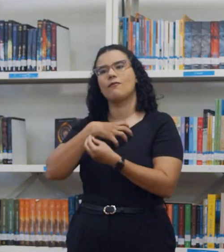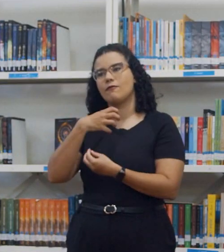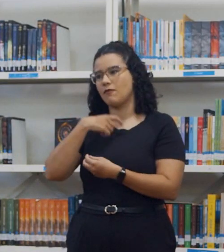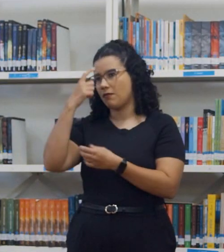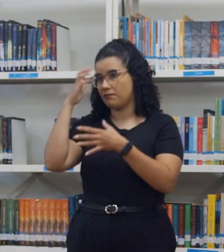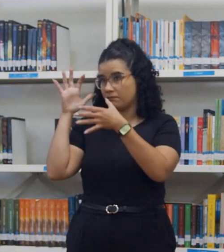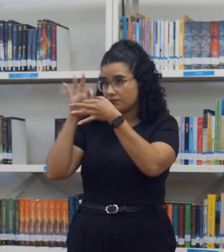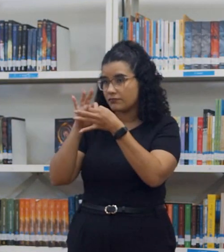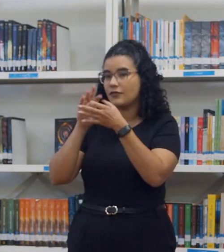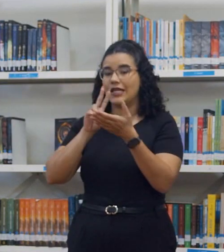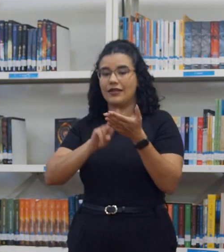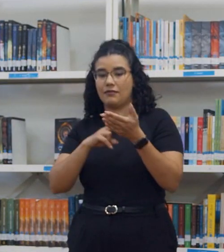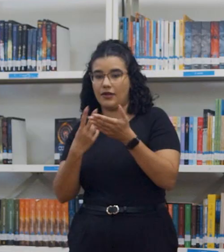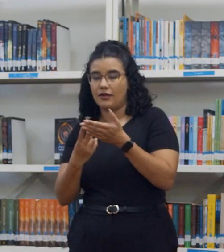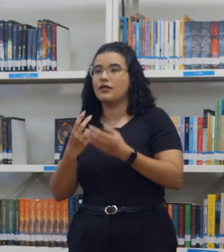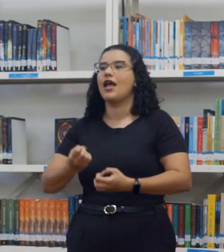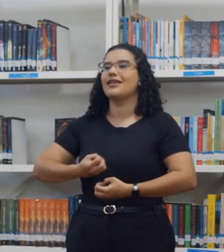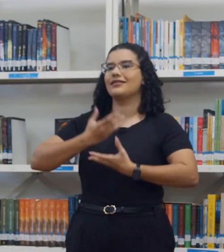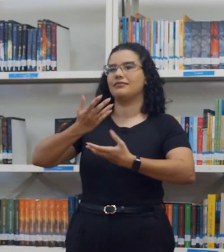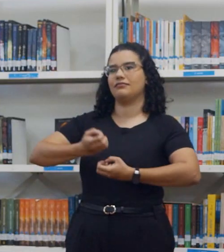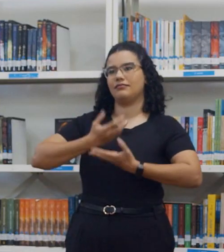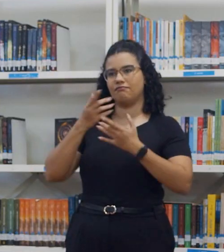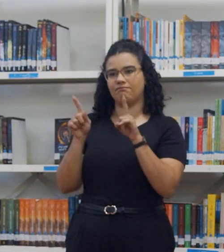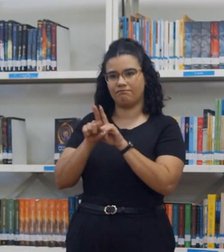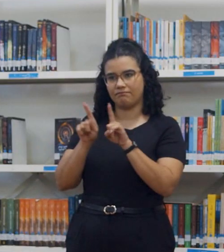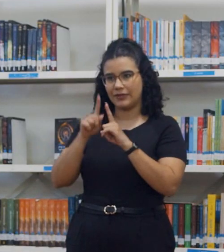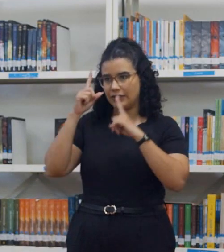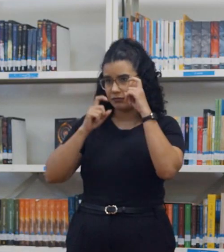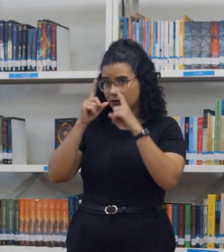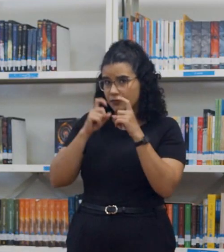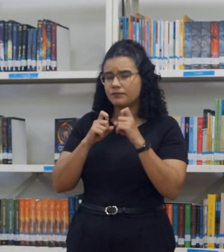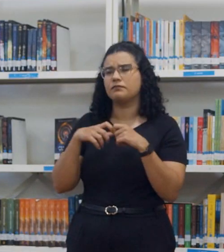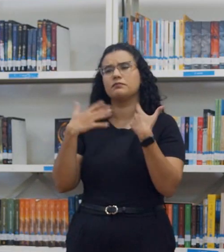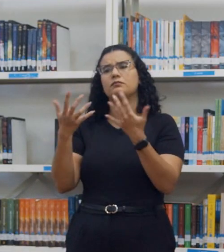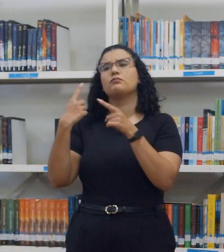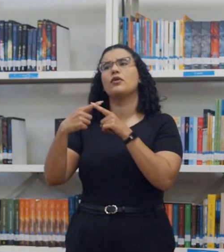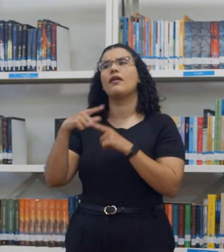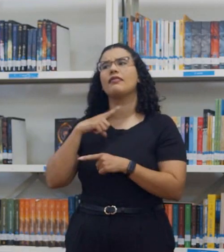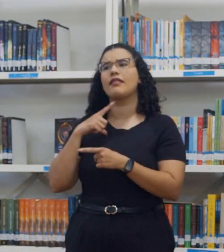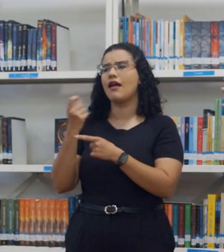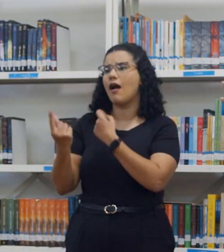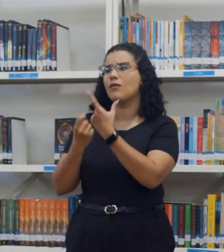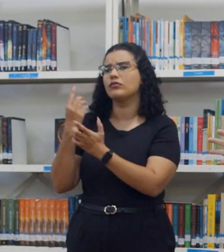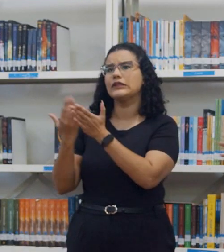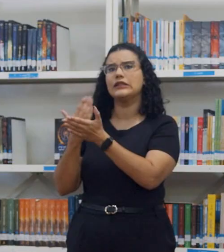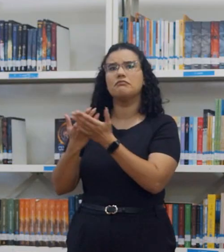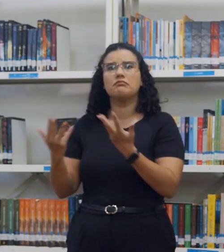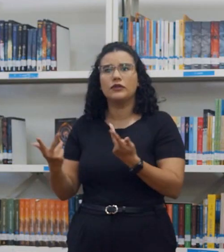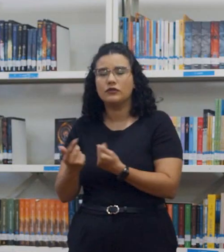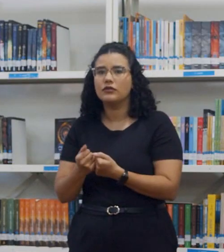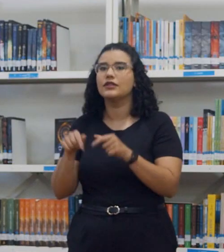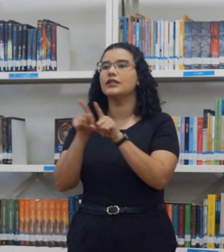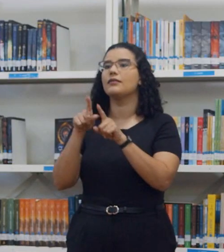cognição, interpretação e expressão. Por que tem livros que são incríveis? Por que são filmes que a